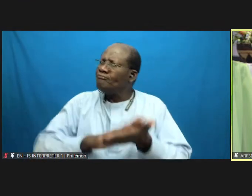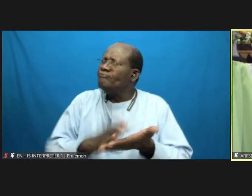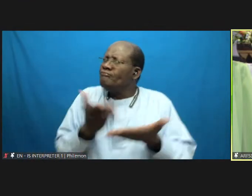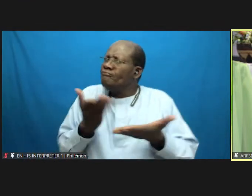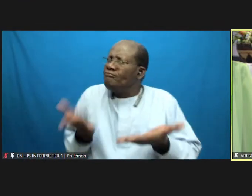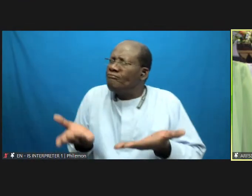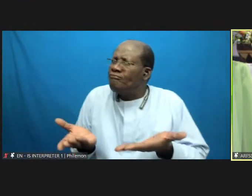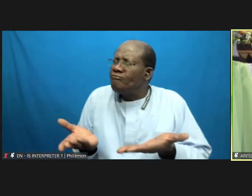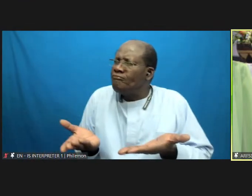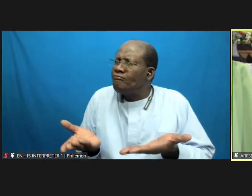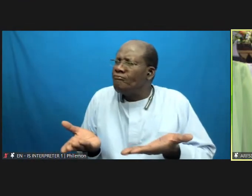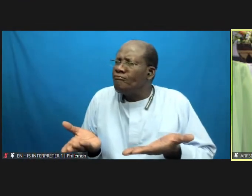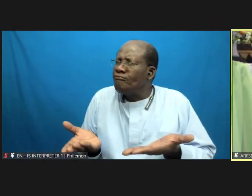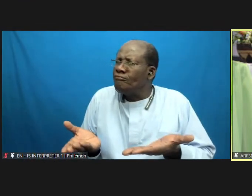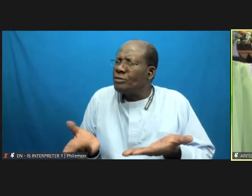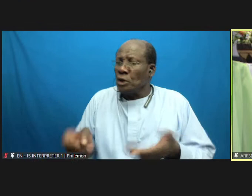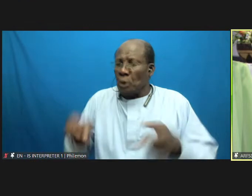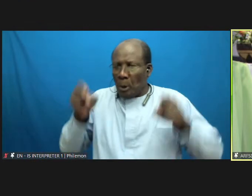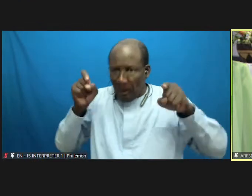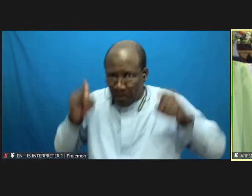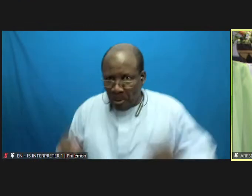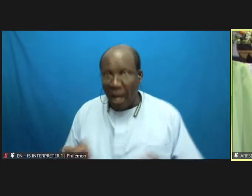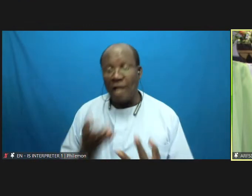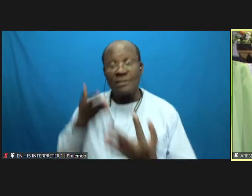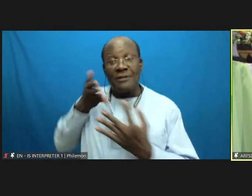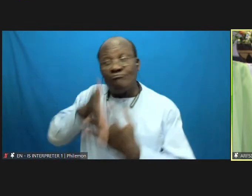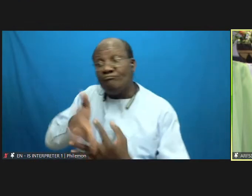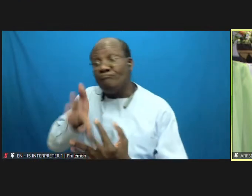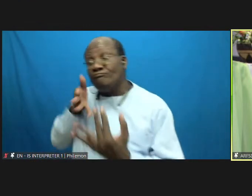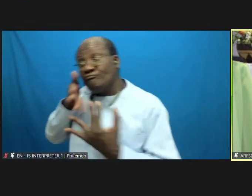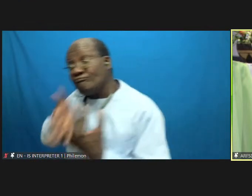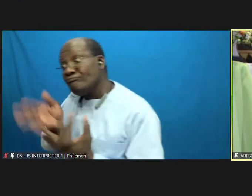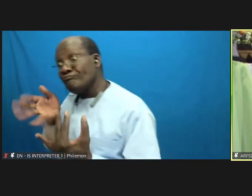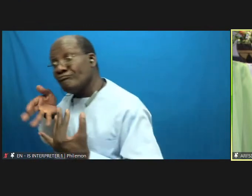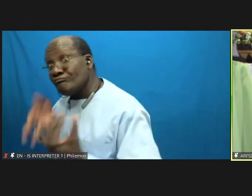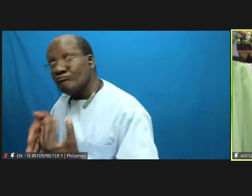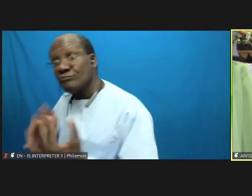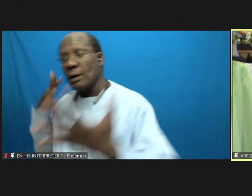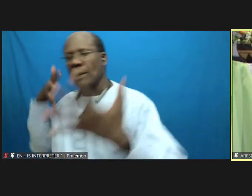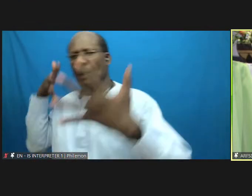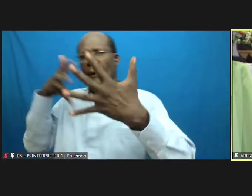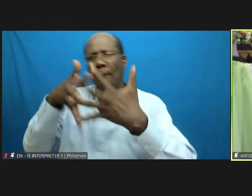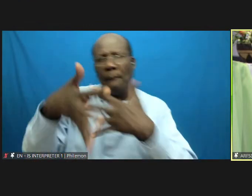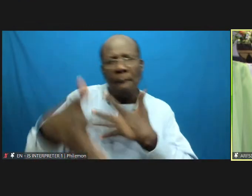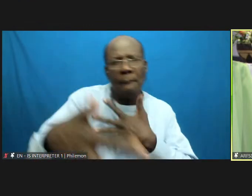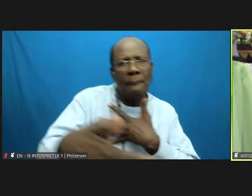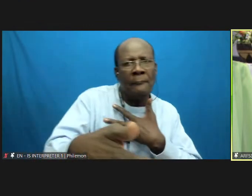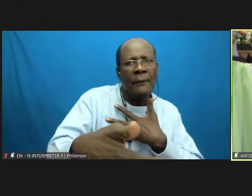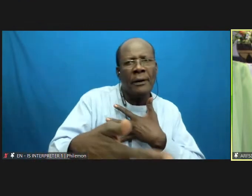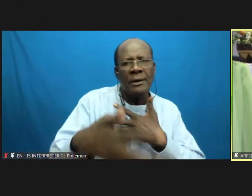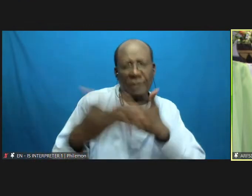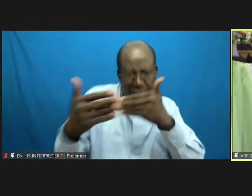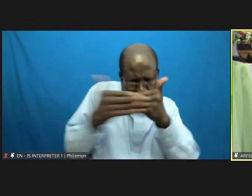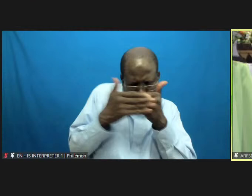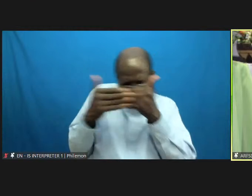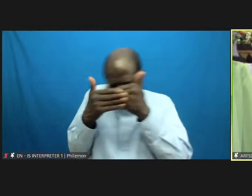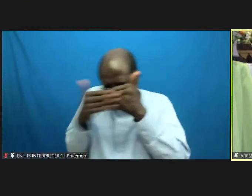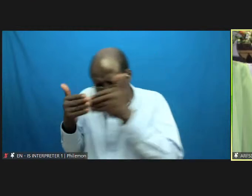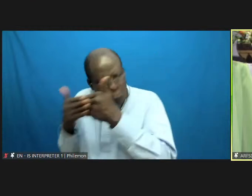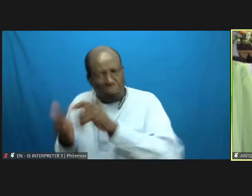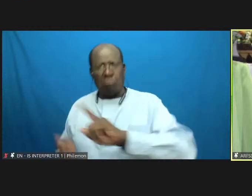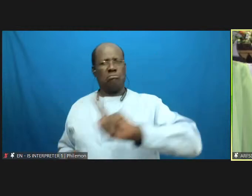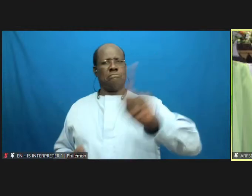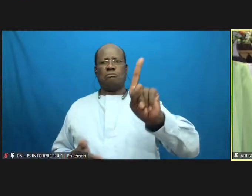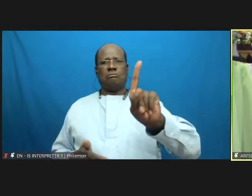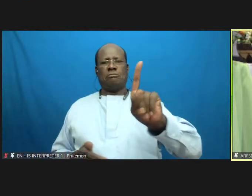de notation. 2. Nécessité d'endiguer les flux financiers illicites, redoubler d'efforts pour